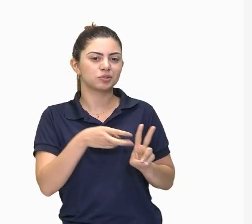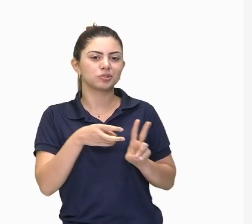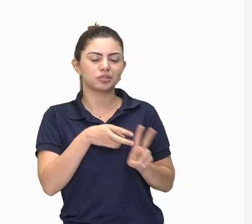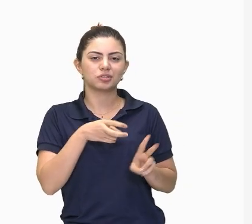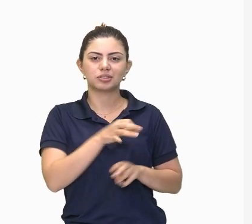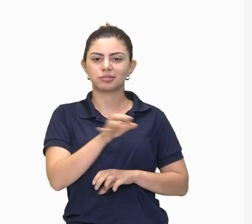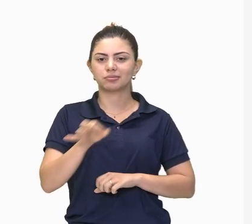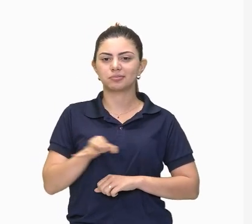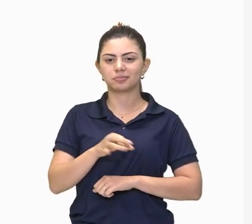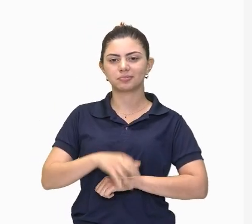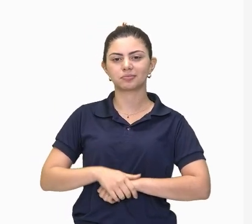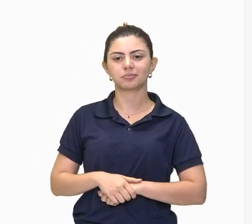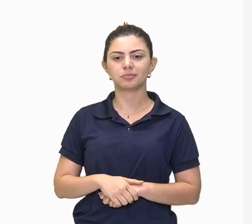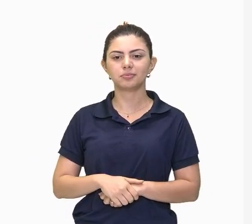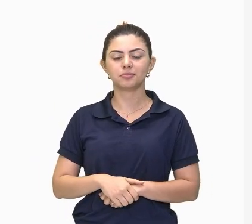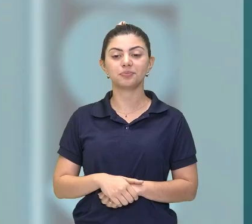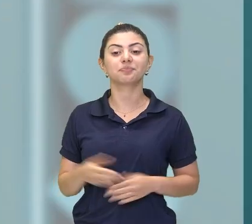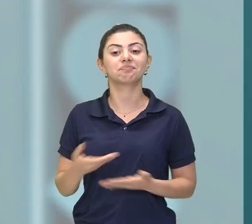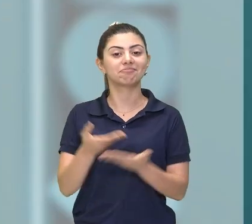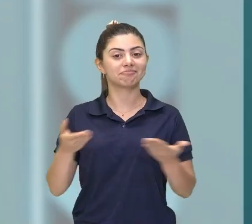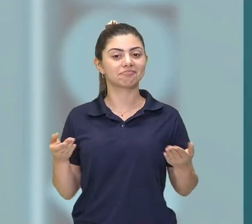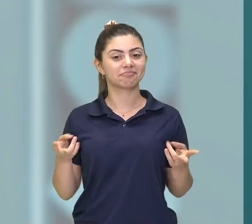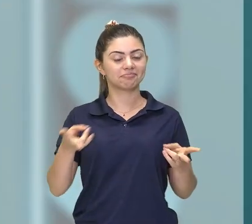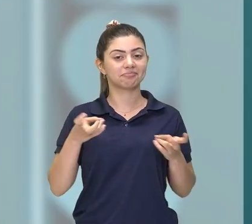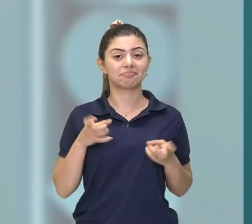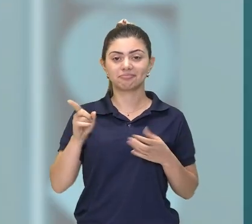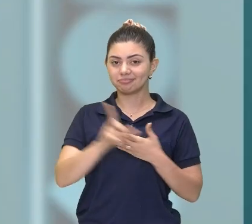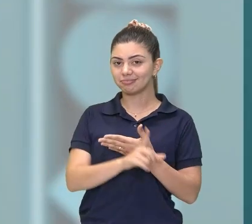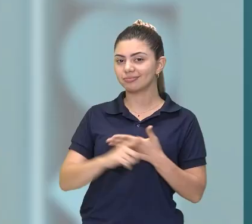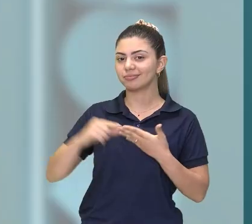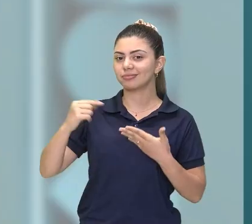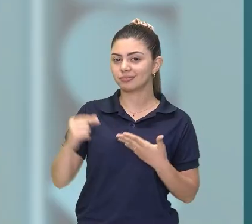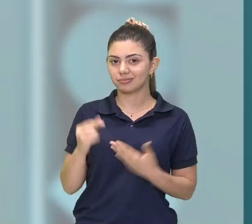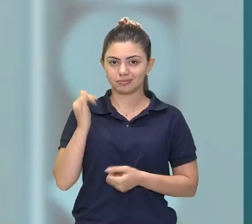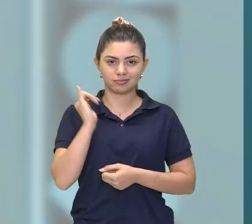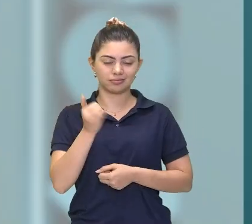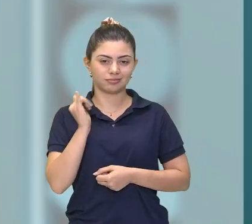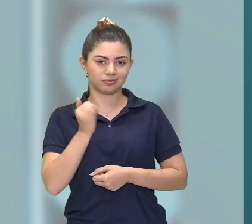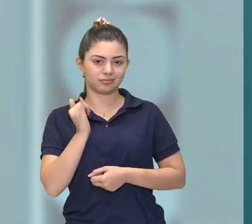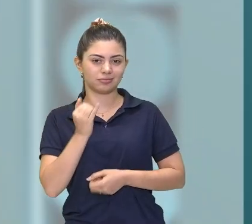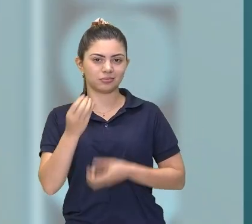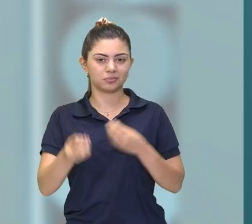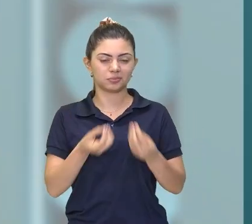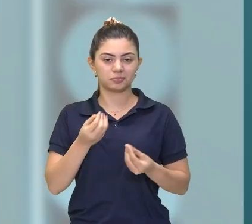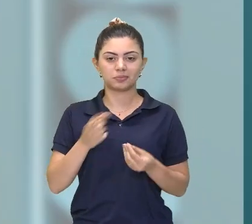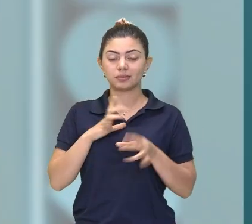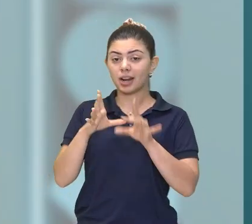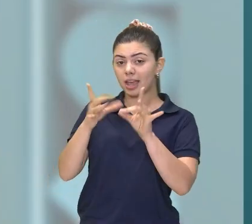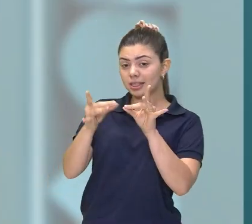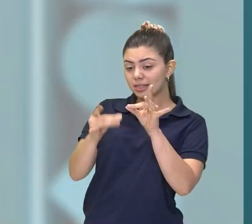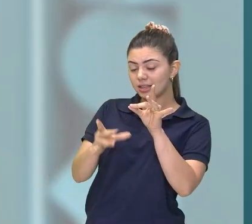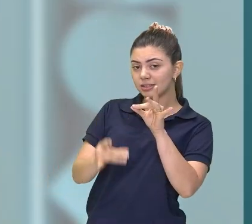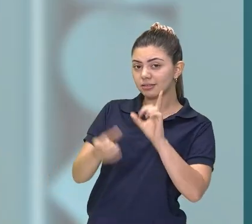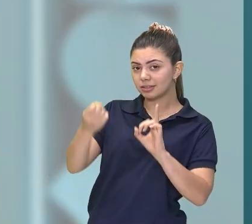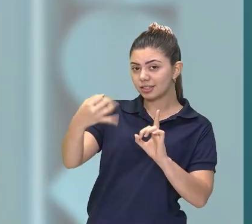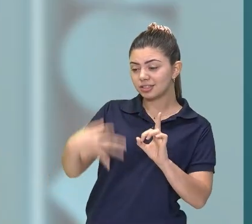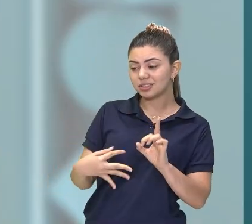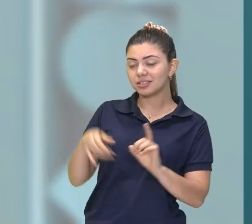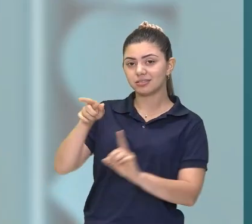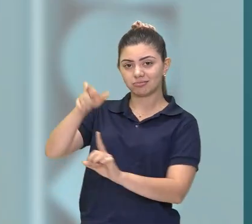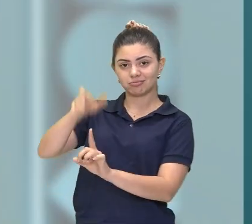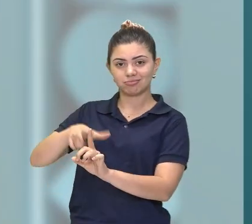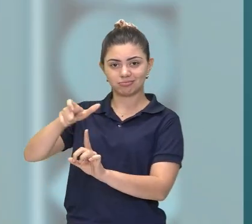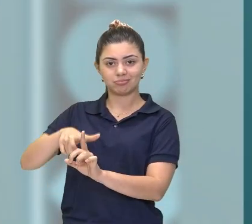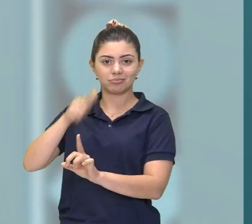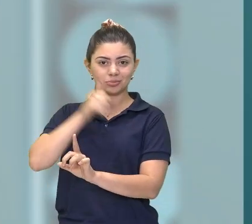primeiras águas. Então, perceba que o autor, né, o narrador especificamente, está fazendo uma descrição a respeito de Iracema